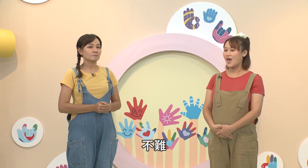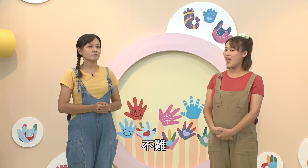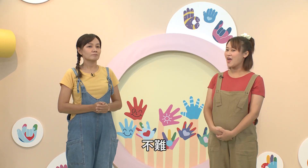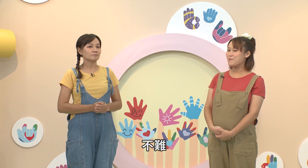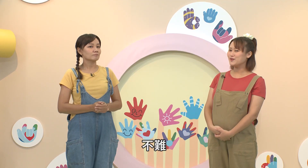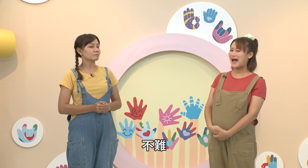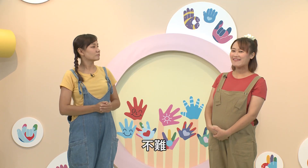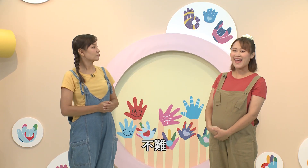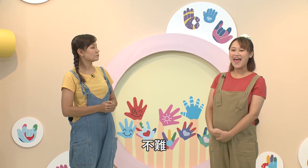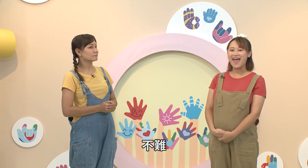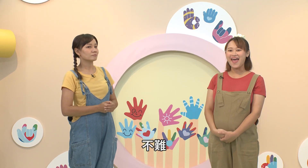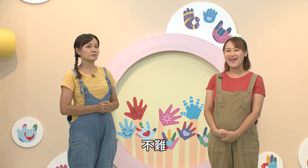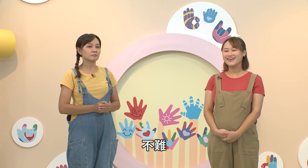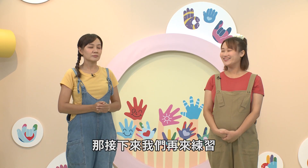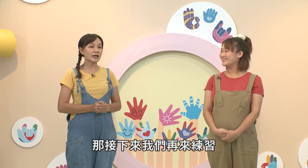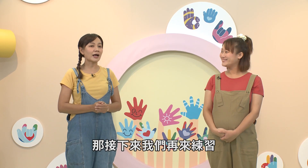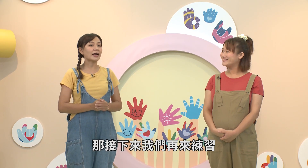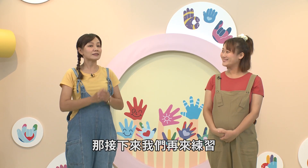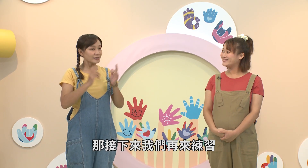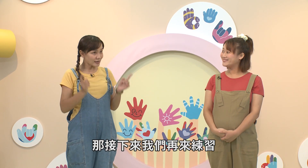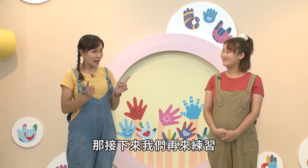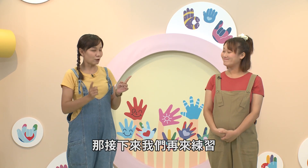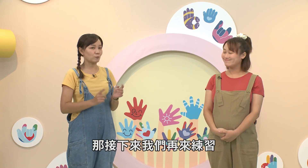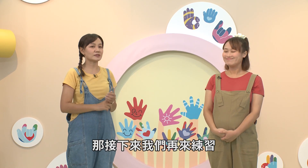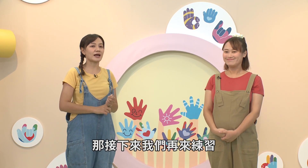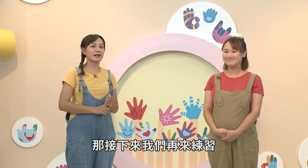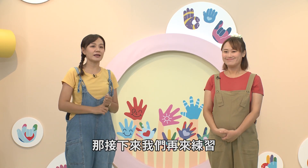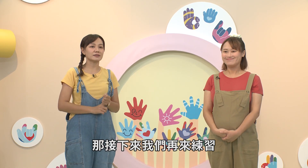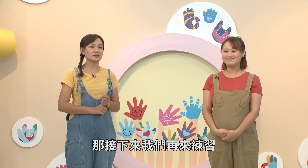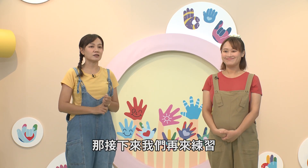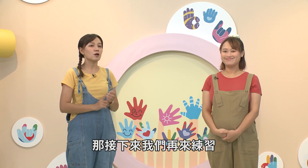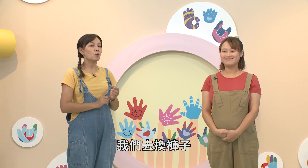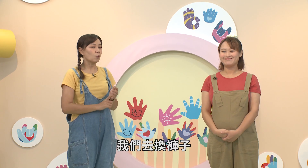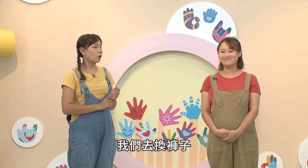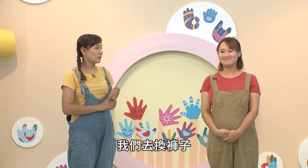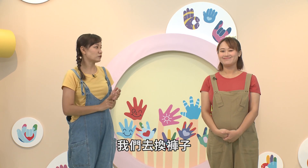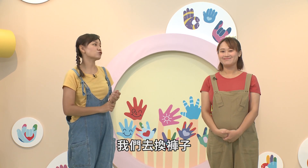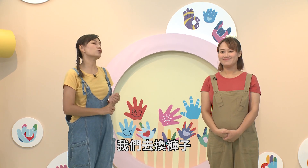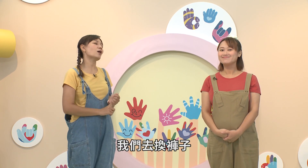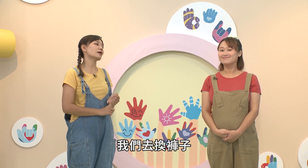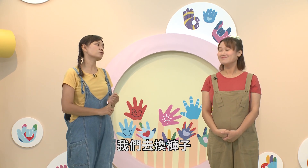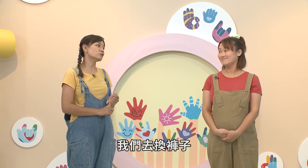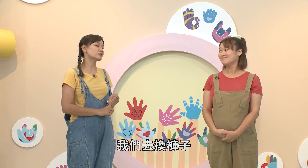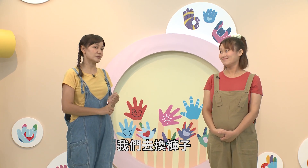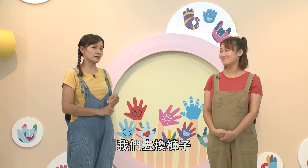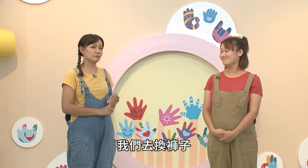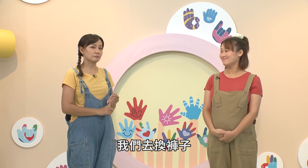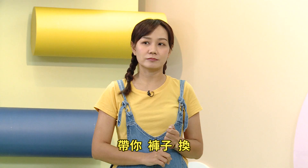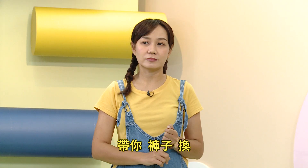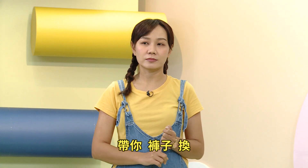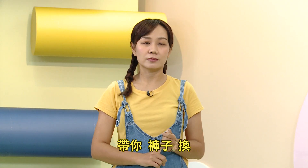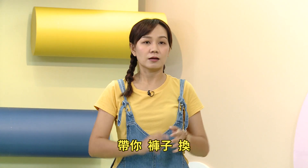哎，不难呢。 那接下来我们再来练习，我们去换裤子。